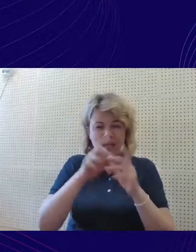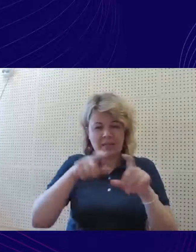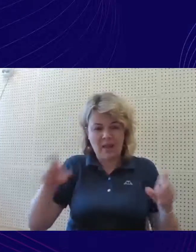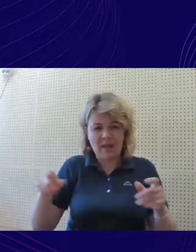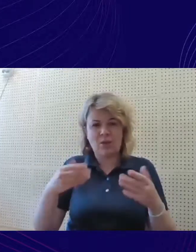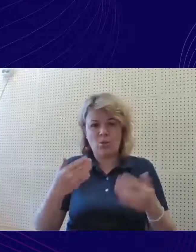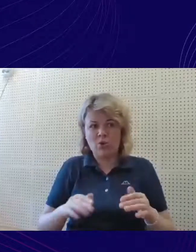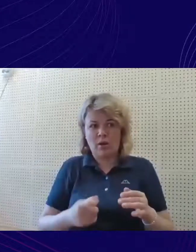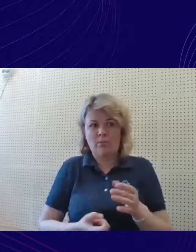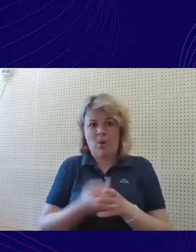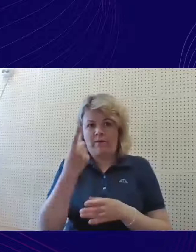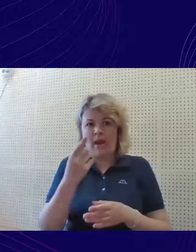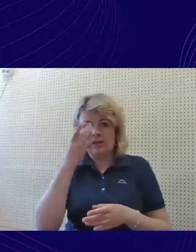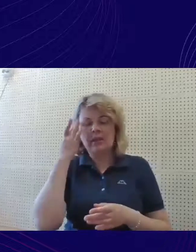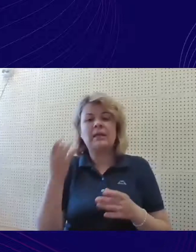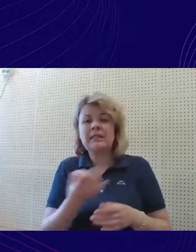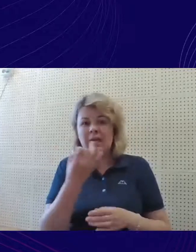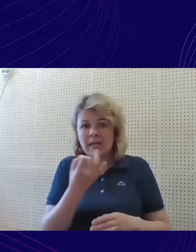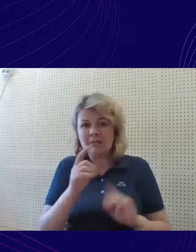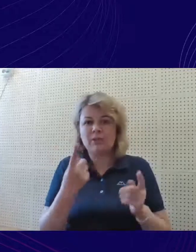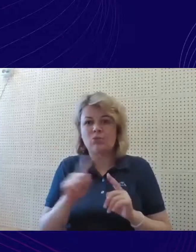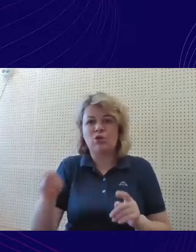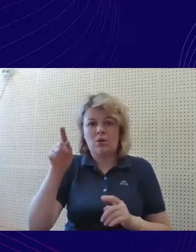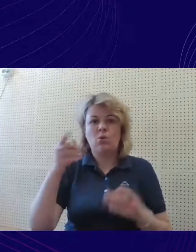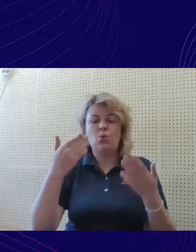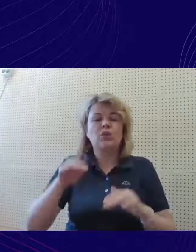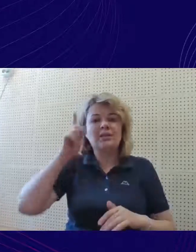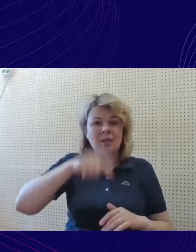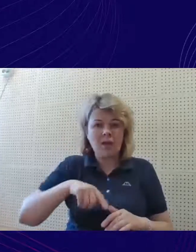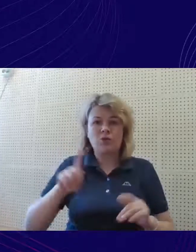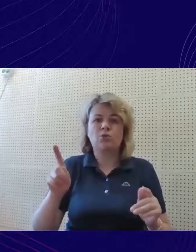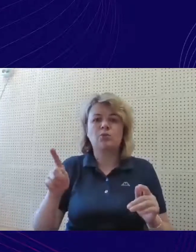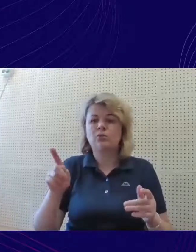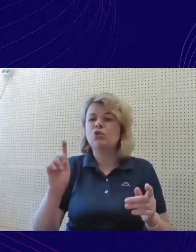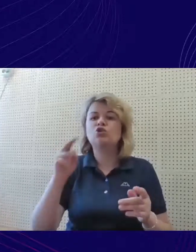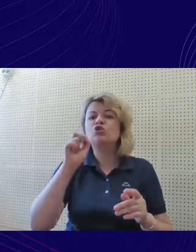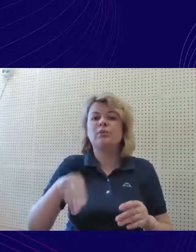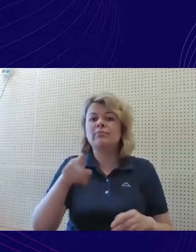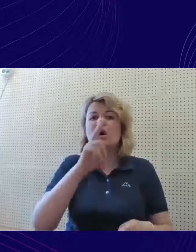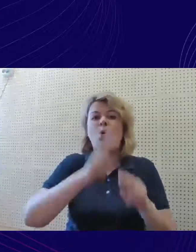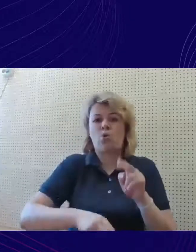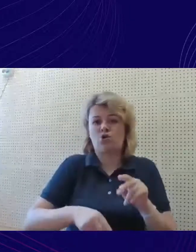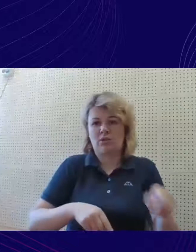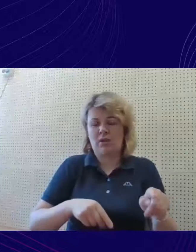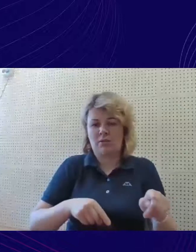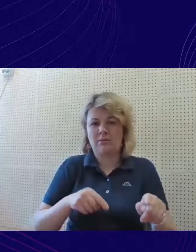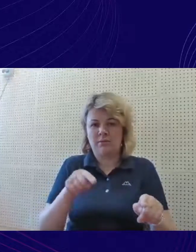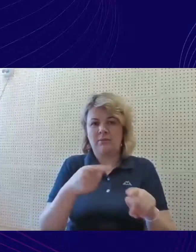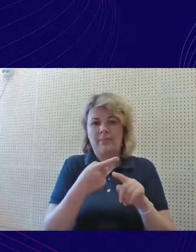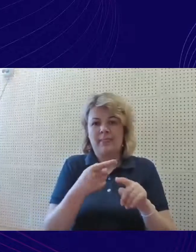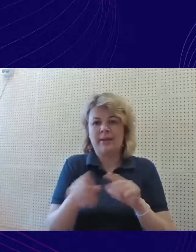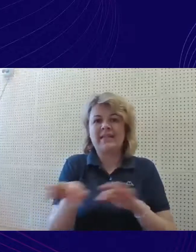знает, в какую точку героиня придет. Так тоже теперь очень часто происходит, и